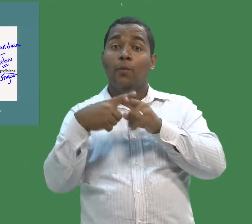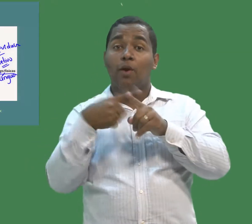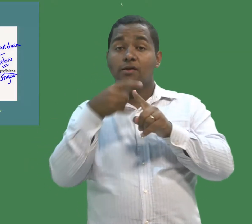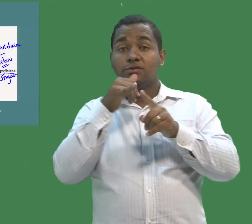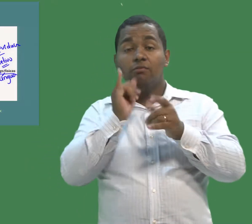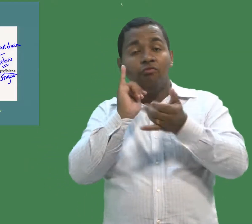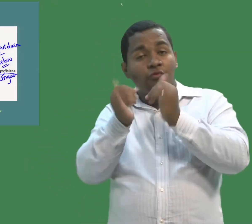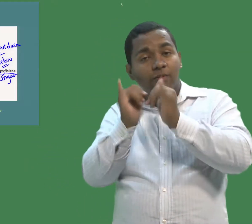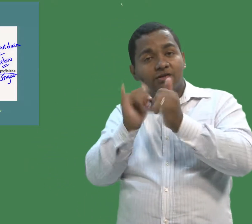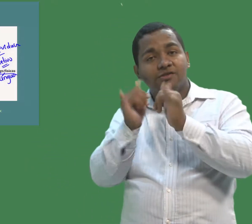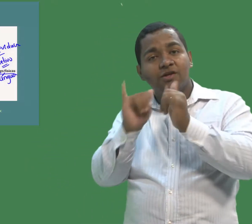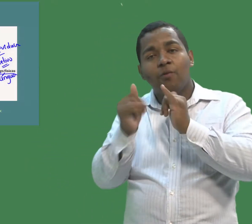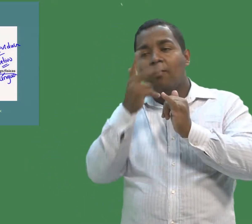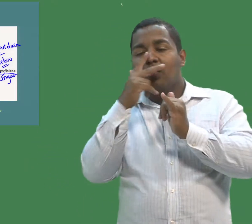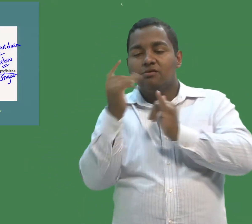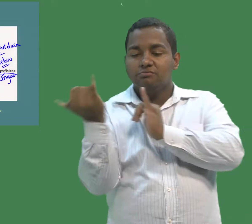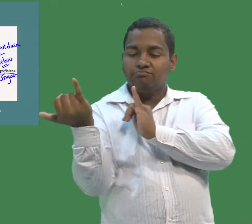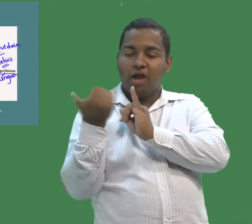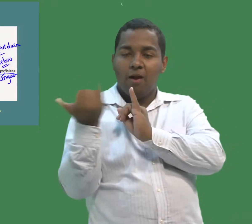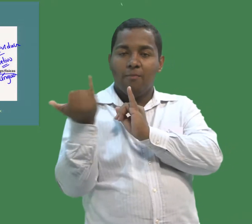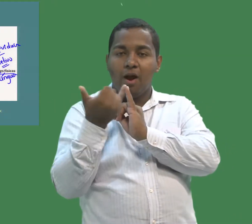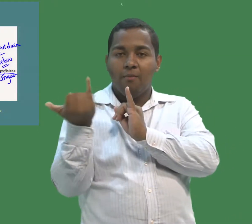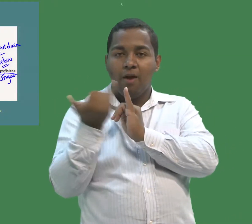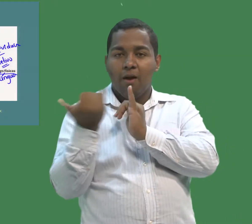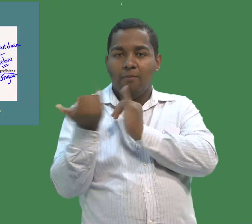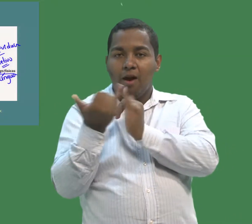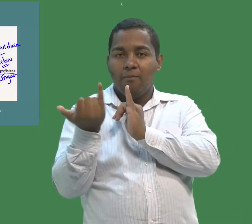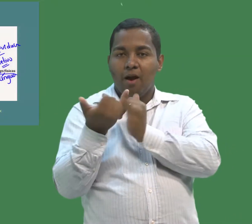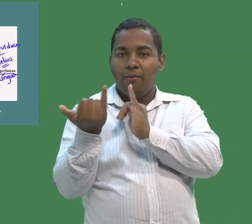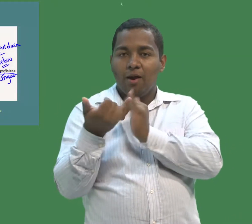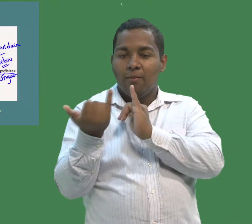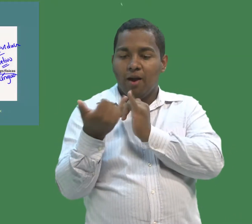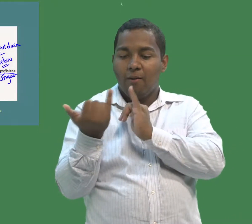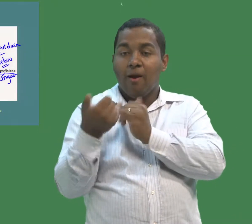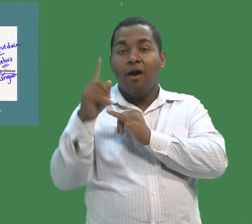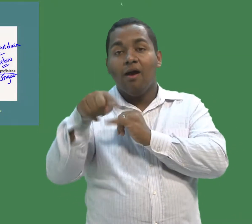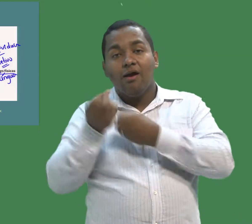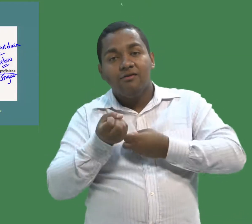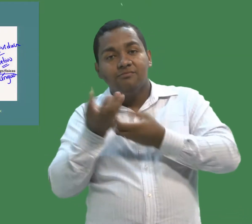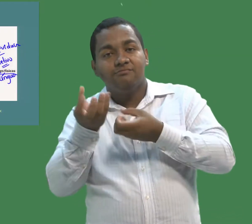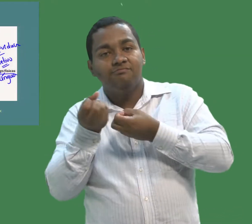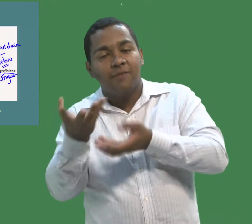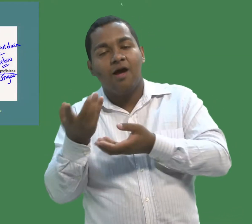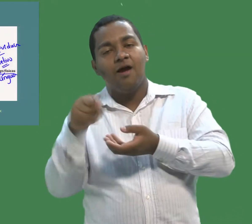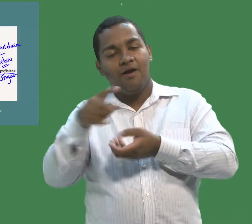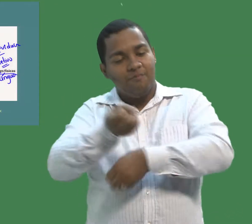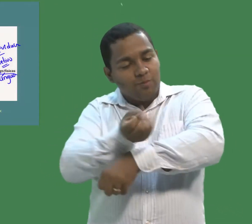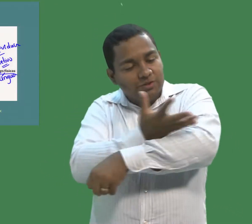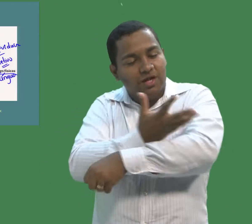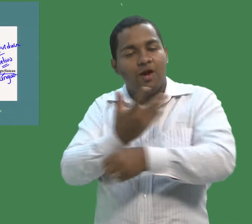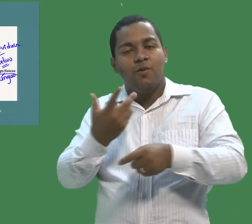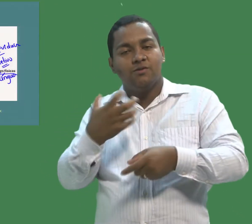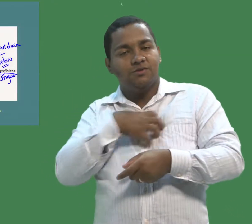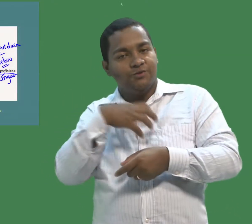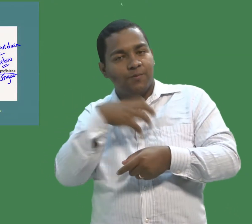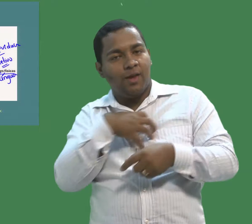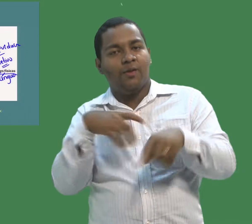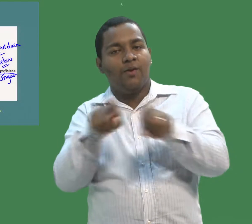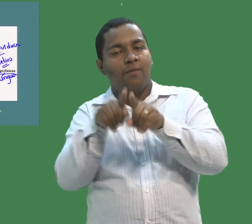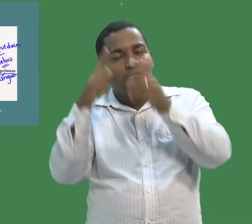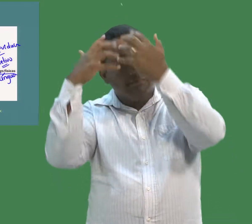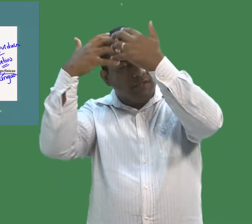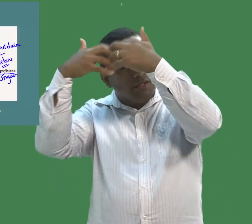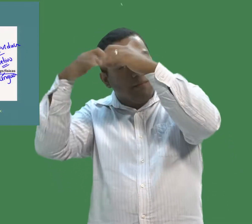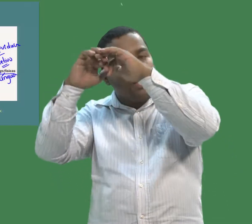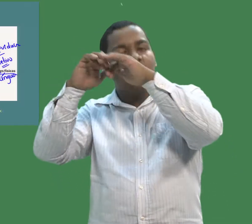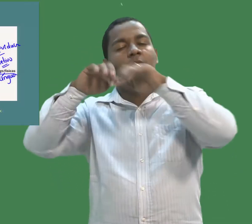mensagem, na verdade, vai centralizar nesse eu, onde ele vai realmente representar o quê? Suas emoções, os seus sentimentos, seus pensamentos, dentre